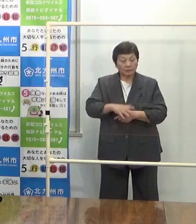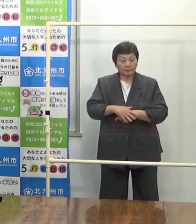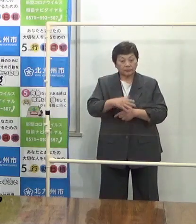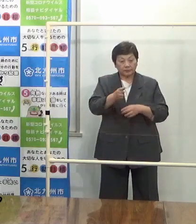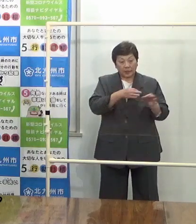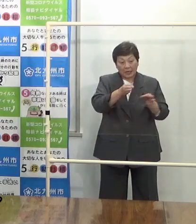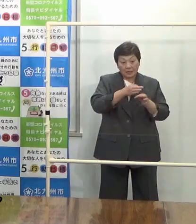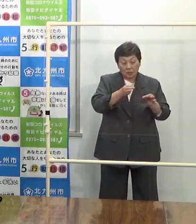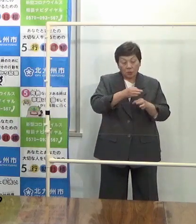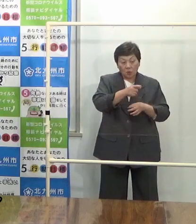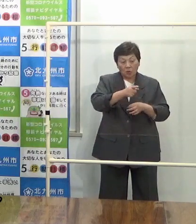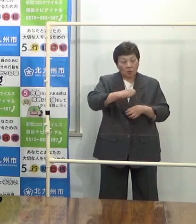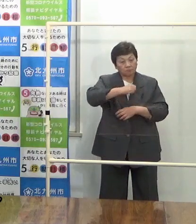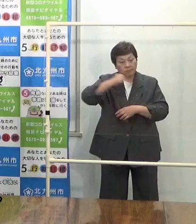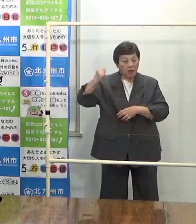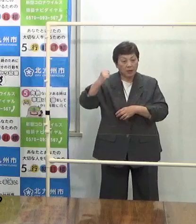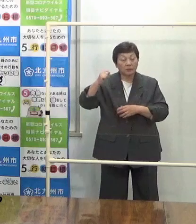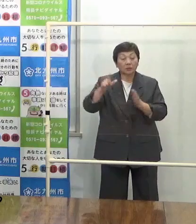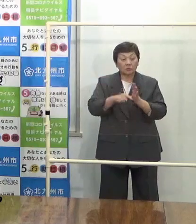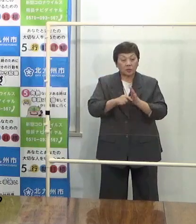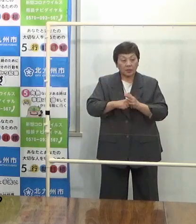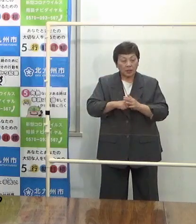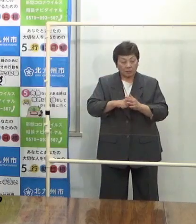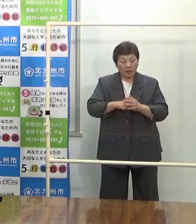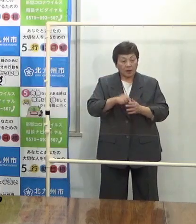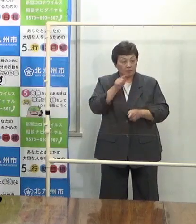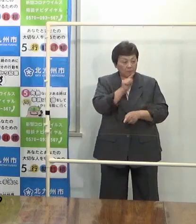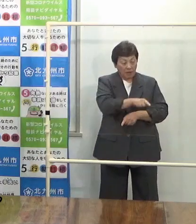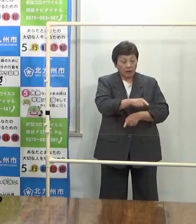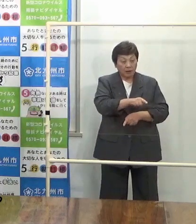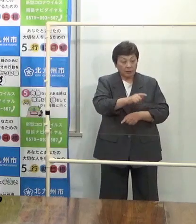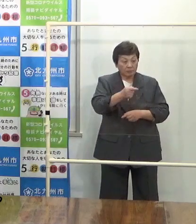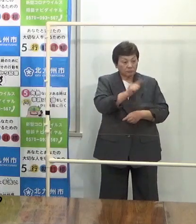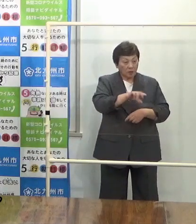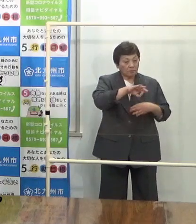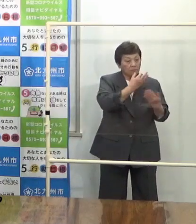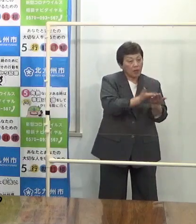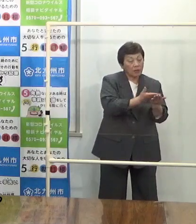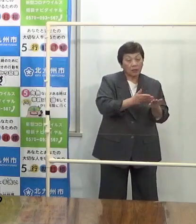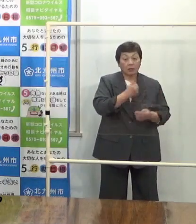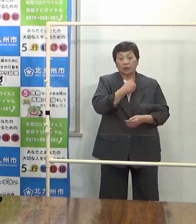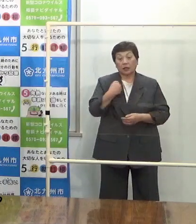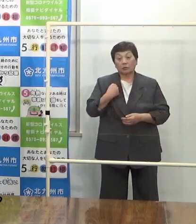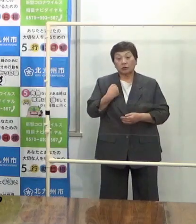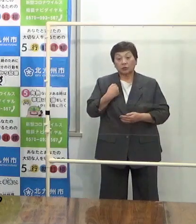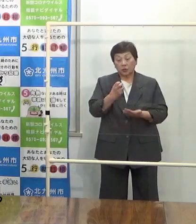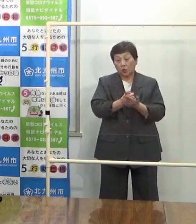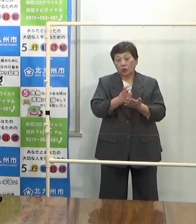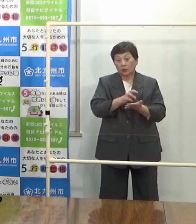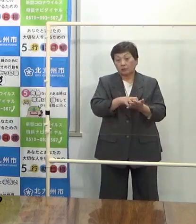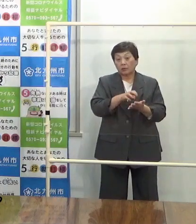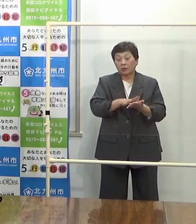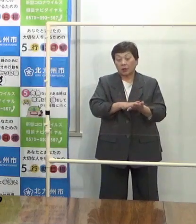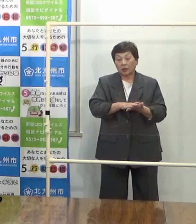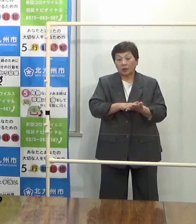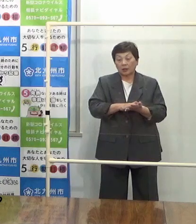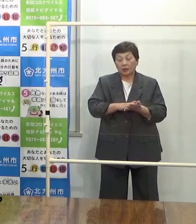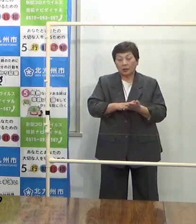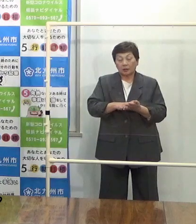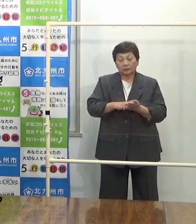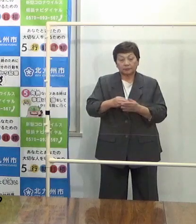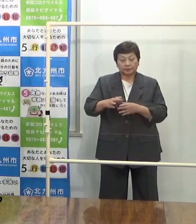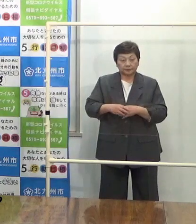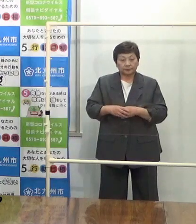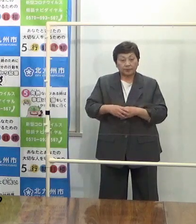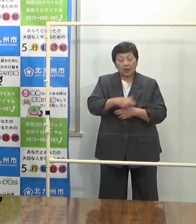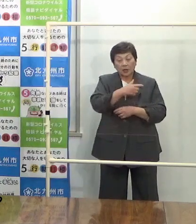令ができる、従わない場合は過料を科すことができるという内容であります。これにつきましては、欧米の事例なども申